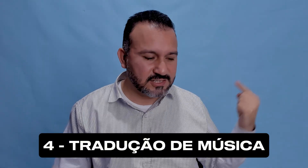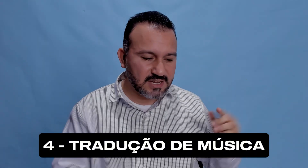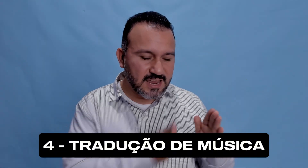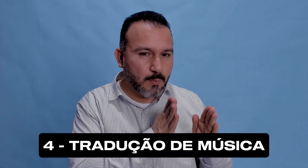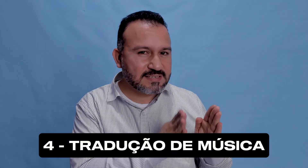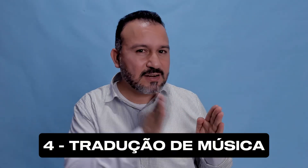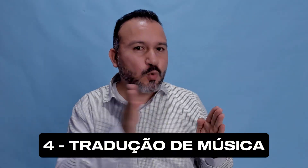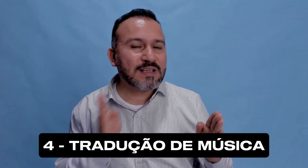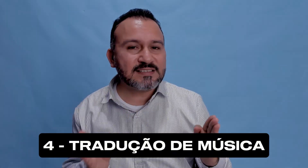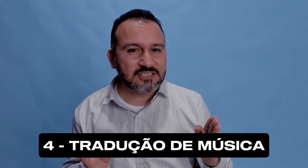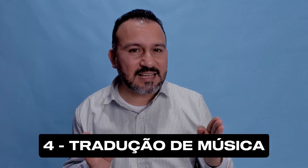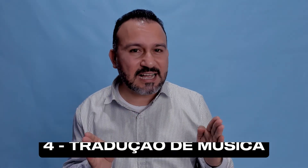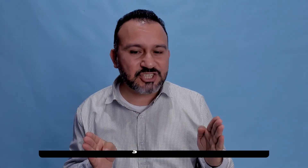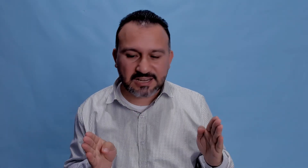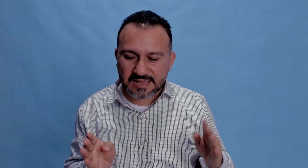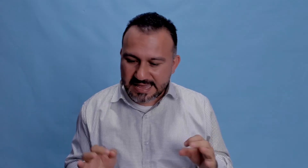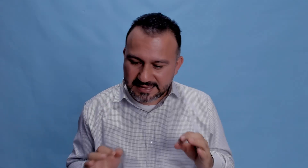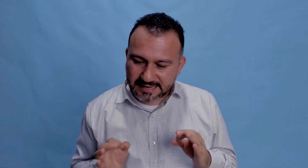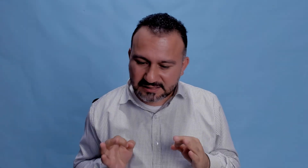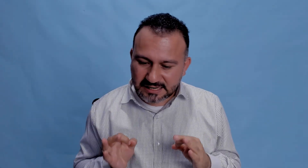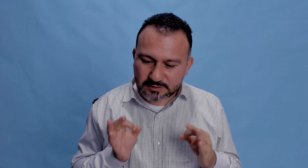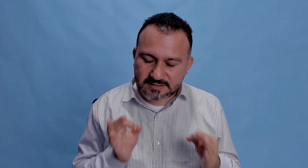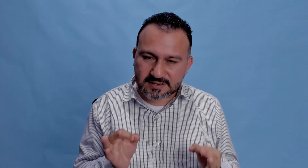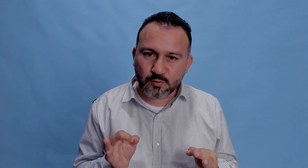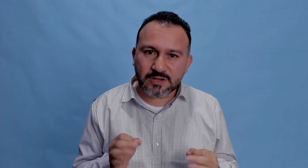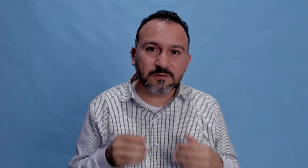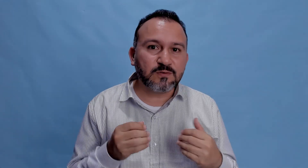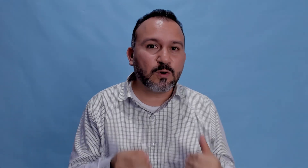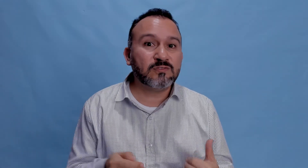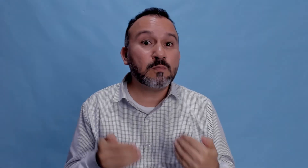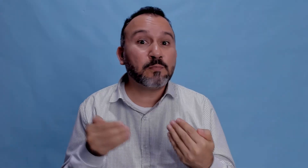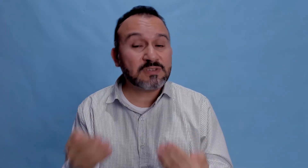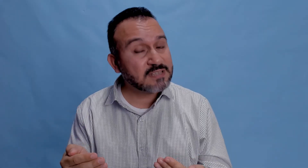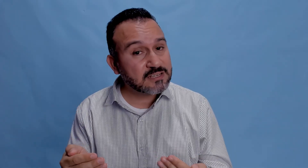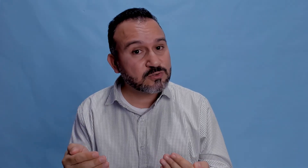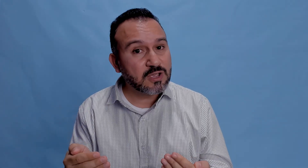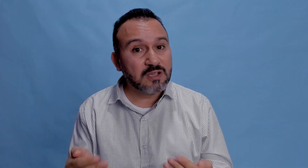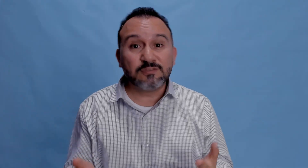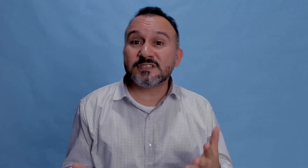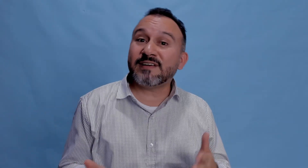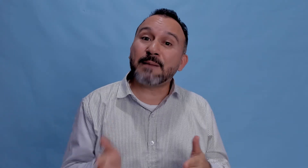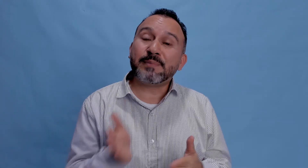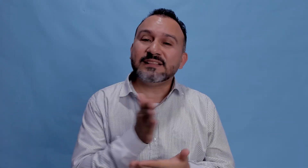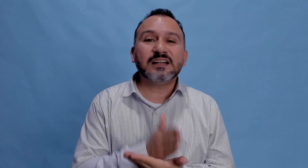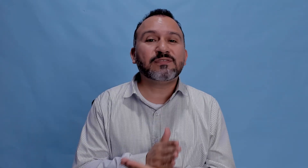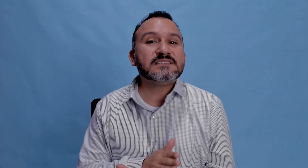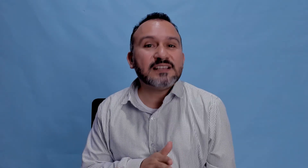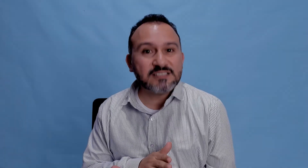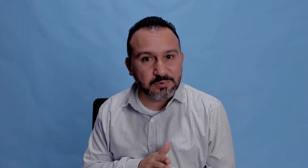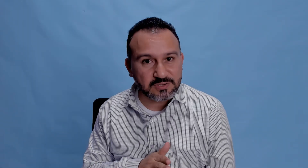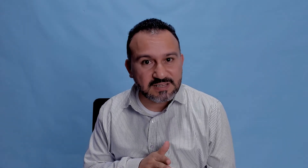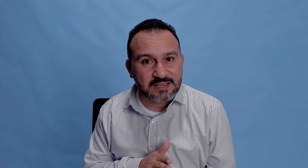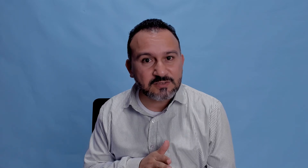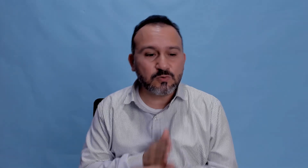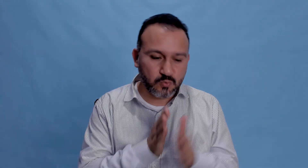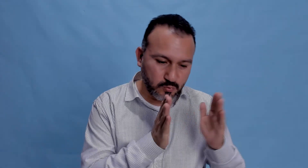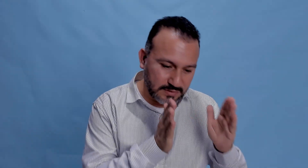É uma sequência didática, que a tradução envolve um processo. Você vai aprender a fazer esse processo